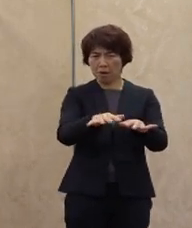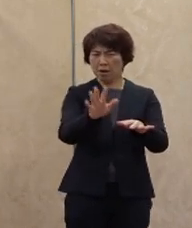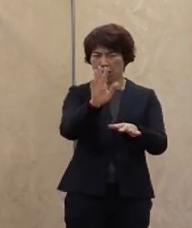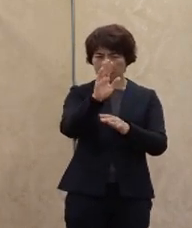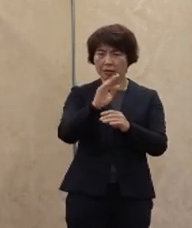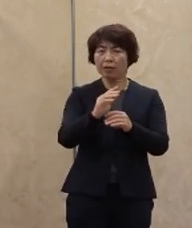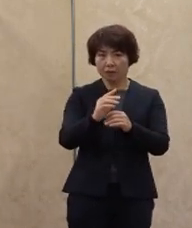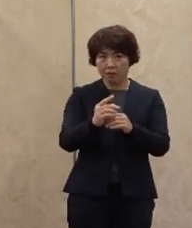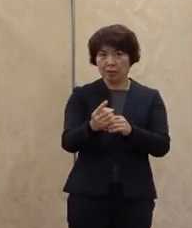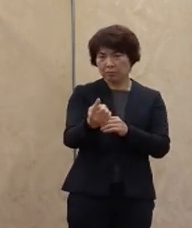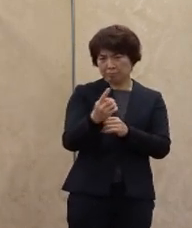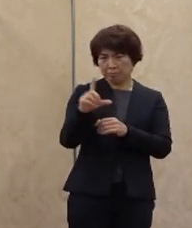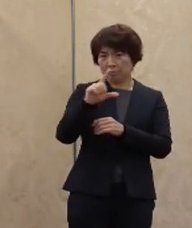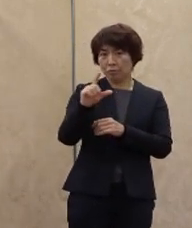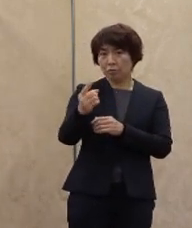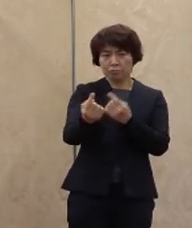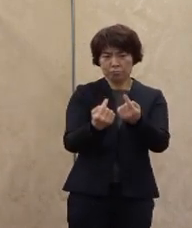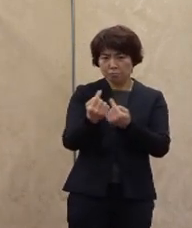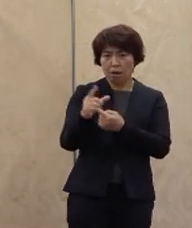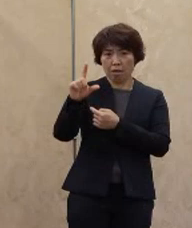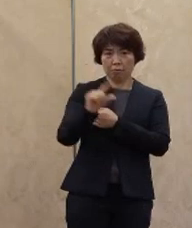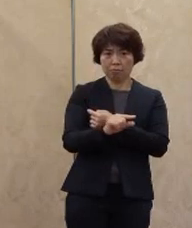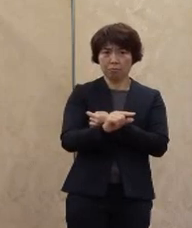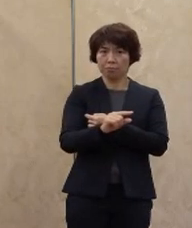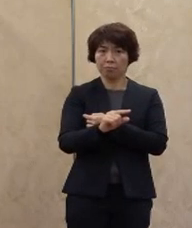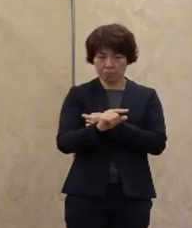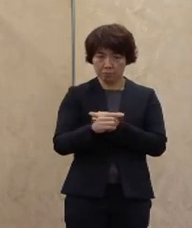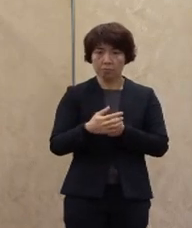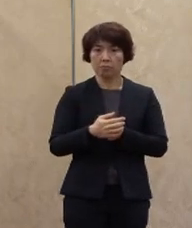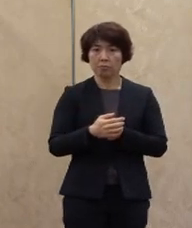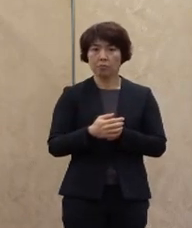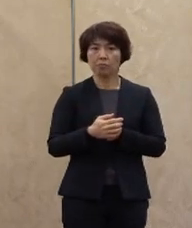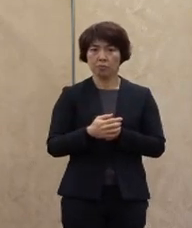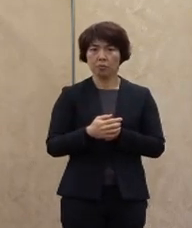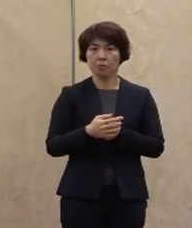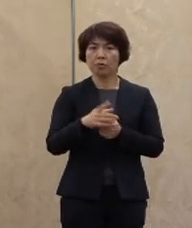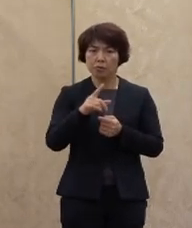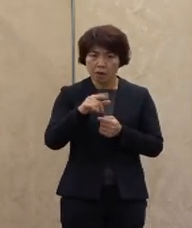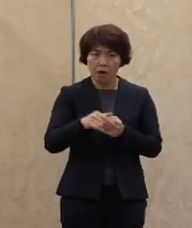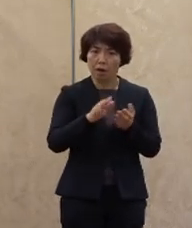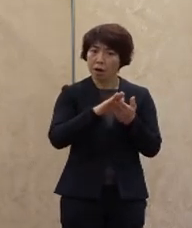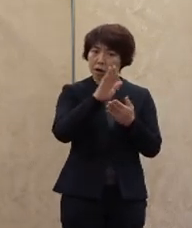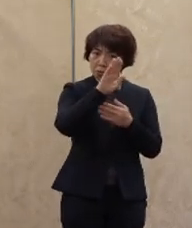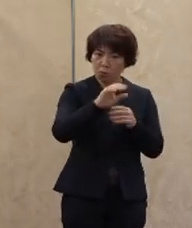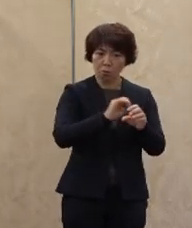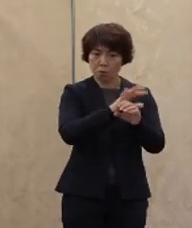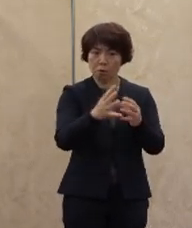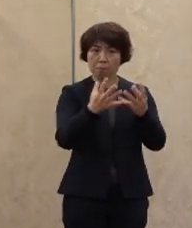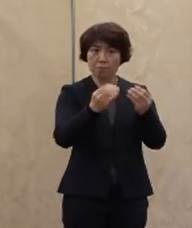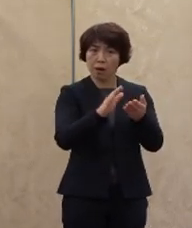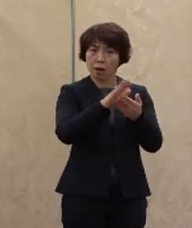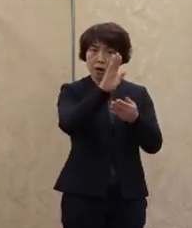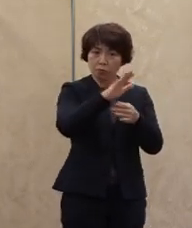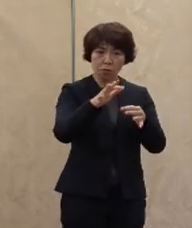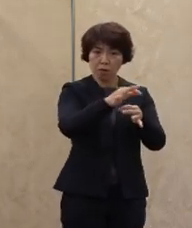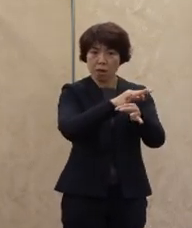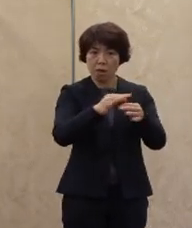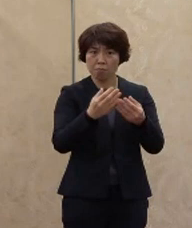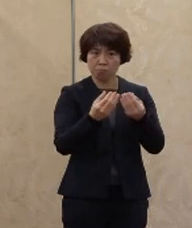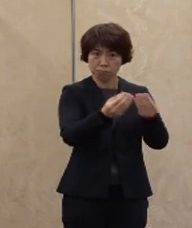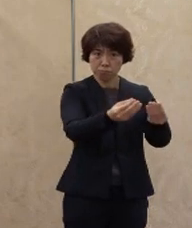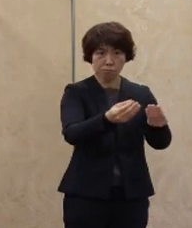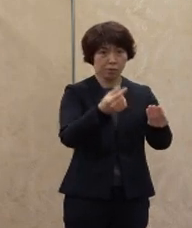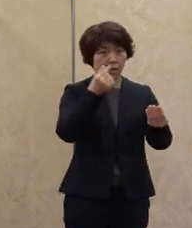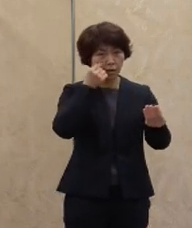ちゃんと営業保証してくれるんですか、患者さんが他の病院に行くようになって自分のところに来なくなった場合、じゃあ最後まで面倒見てくれるんですかと言ったら、